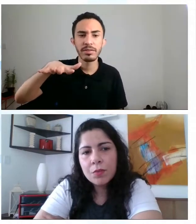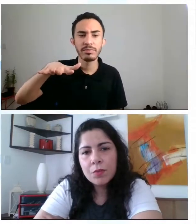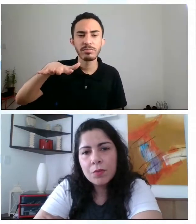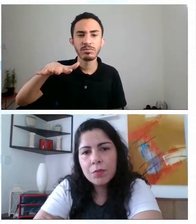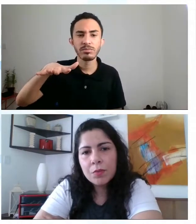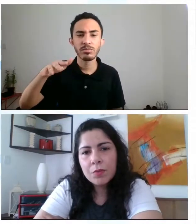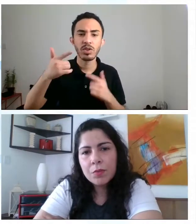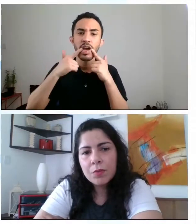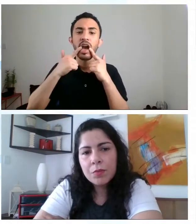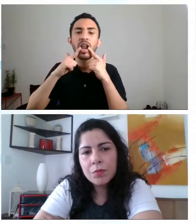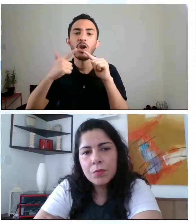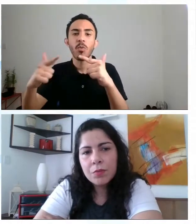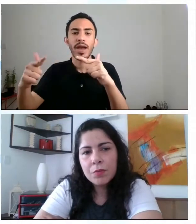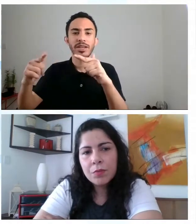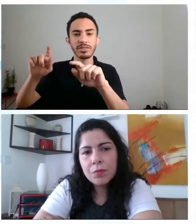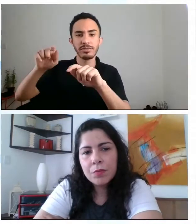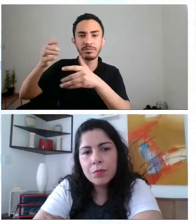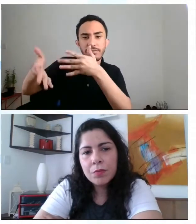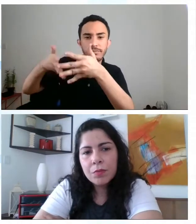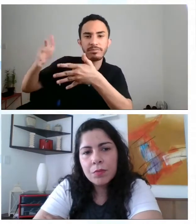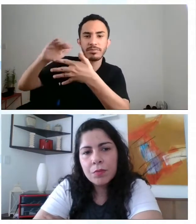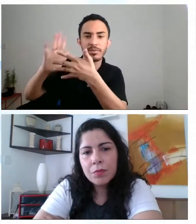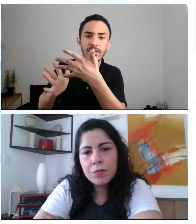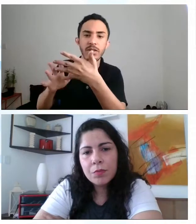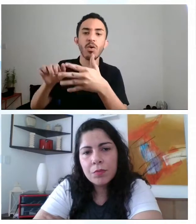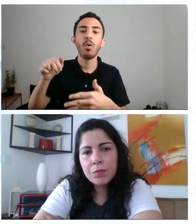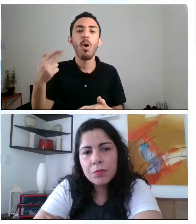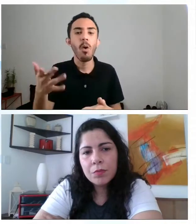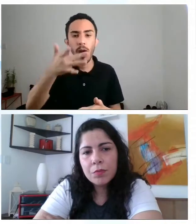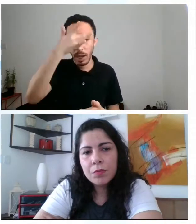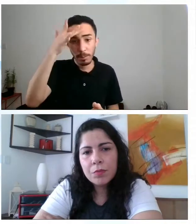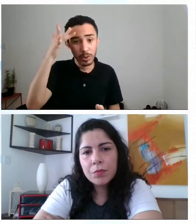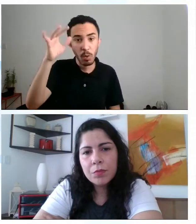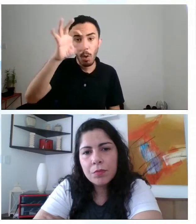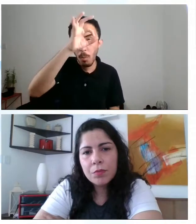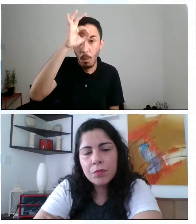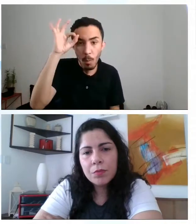a linguagem de Libras, ou ele pode estar completamente